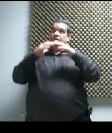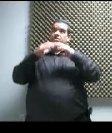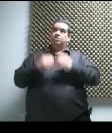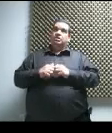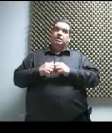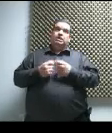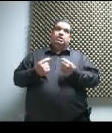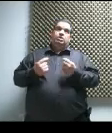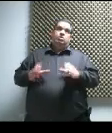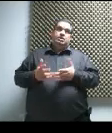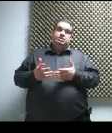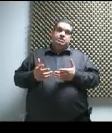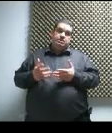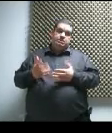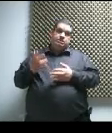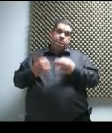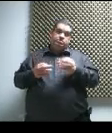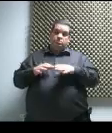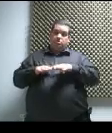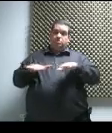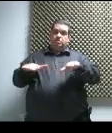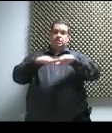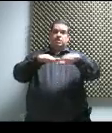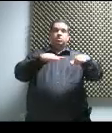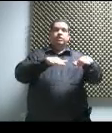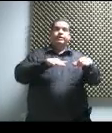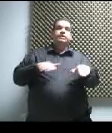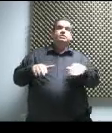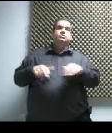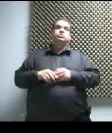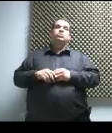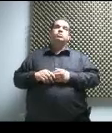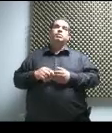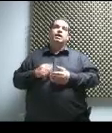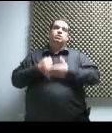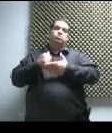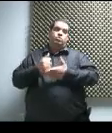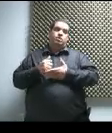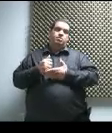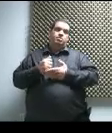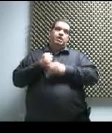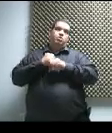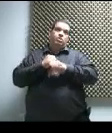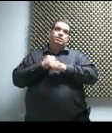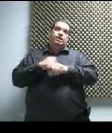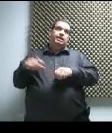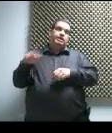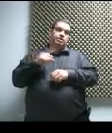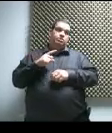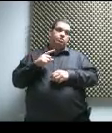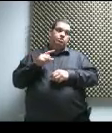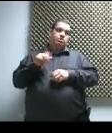encima, pues si tú tienes una serie de objetos que van a apoyar eso. Que van a detener. Sí, en ese sentido es bueno porque aquí los salones